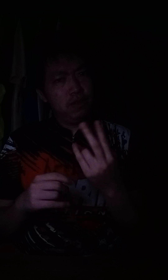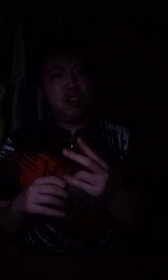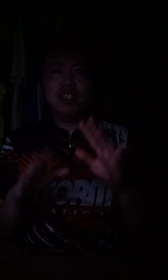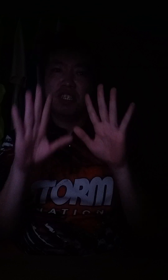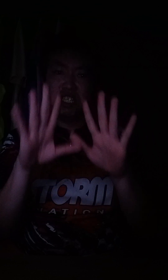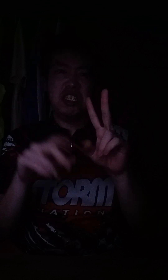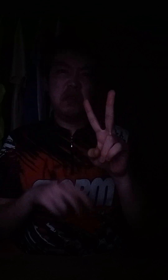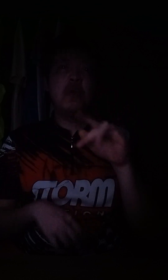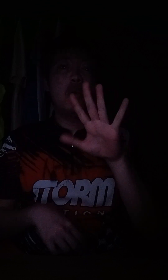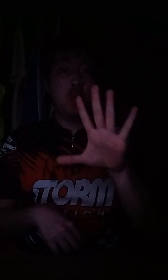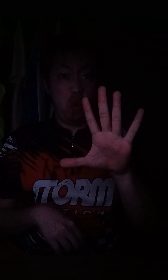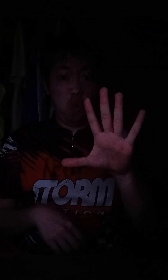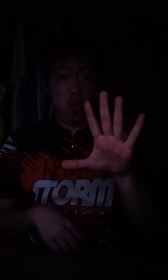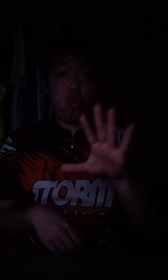검사료가 12만 5천 원.